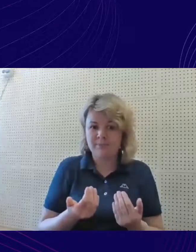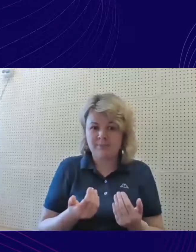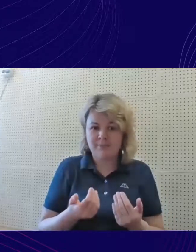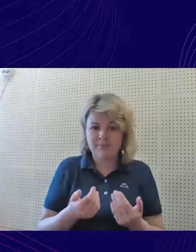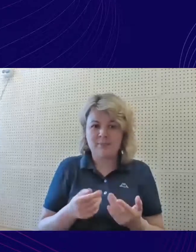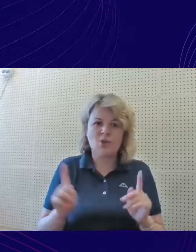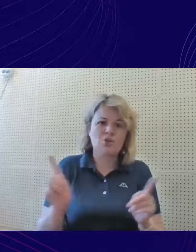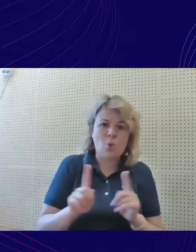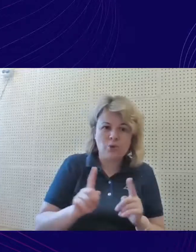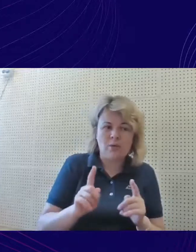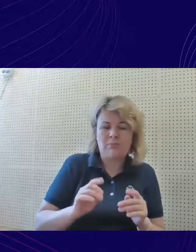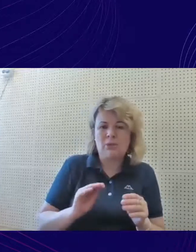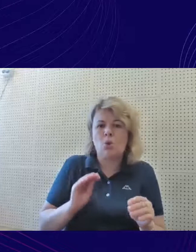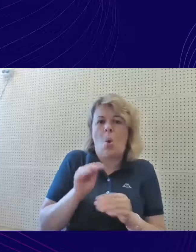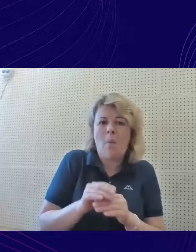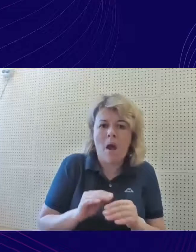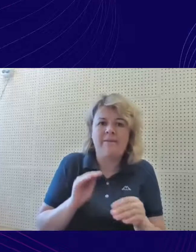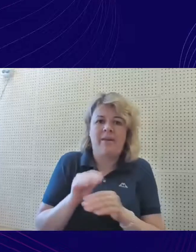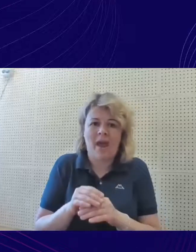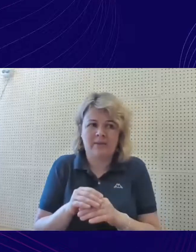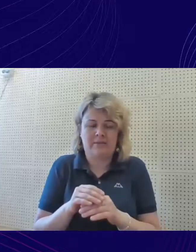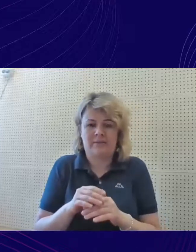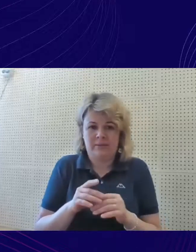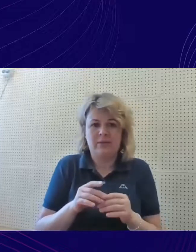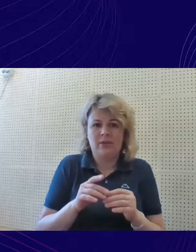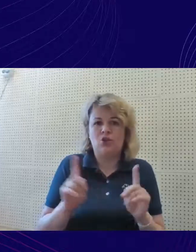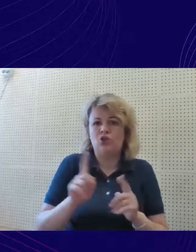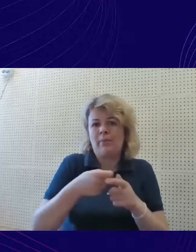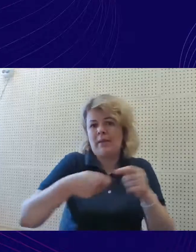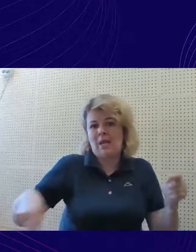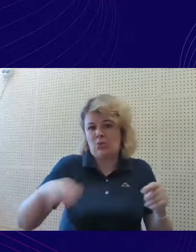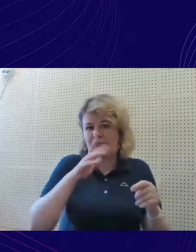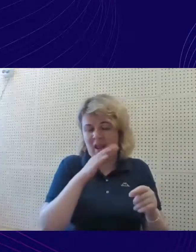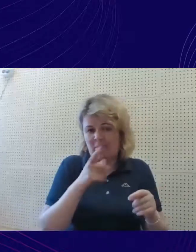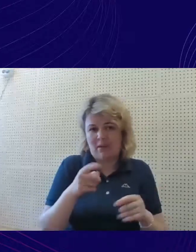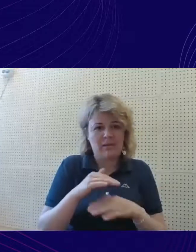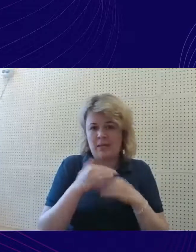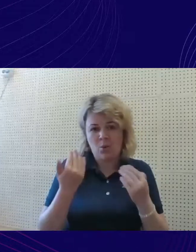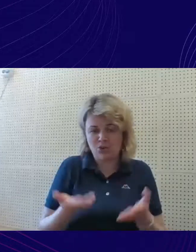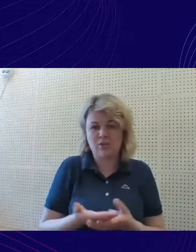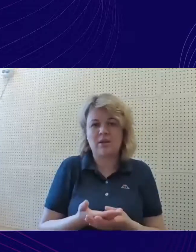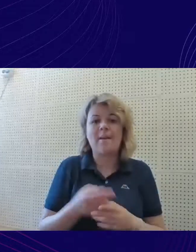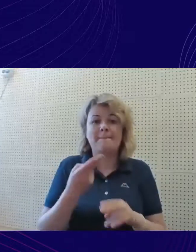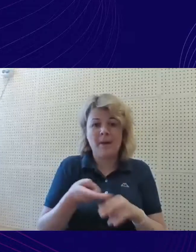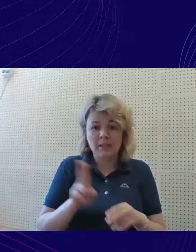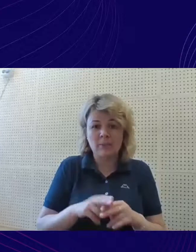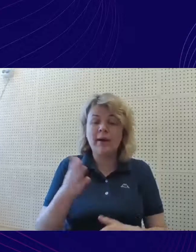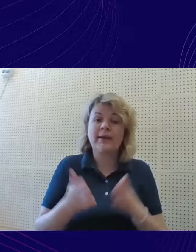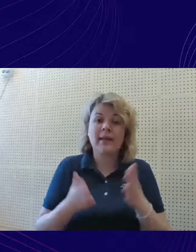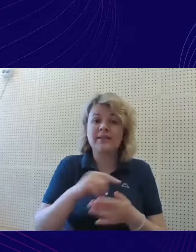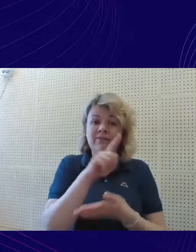выцеживать из себя что-то дополнительное ради того, чтобы время тянуть. Поэтому,